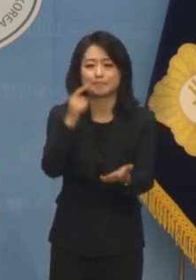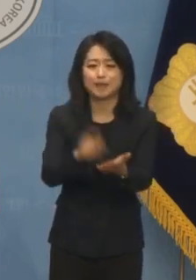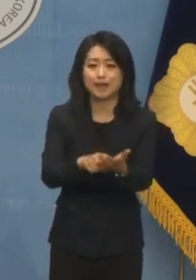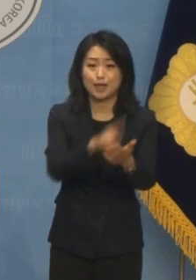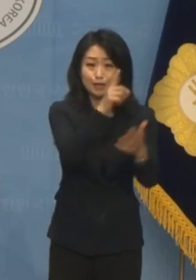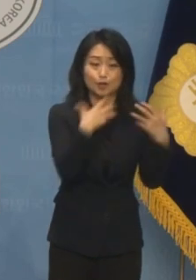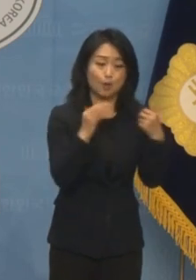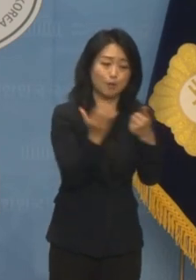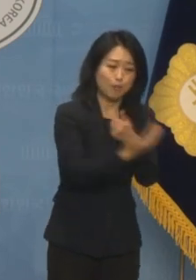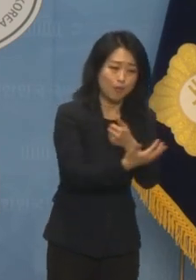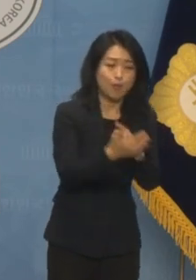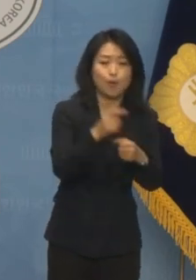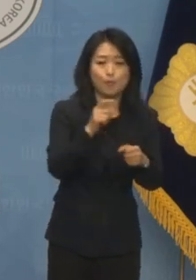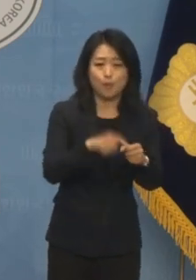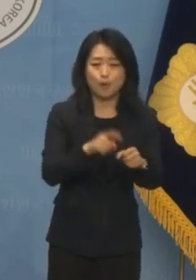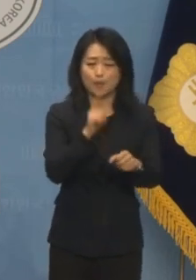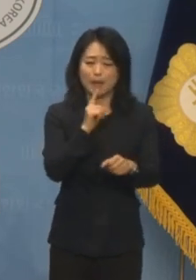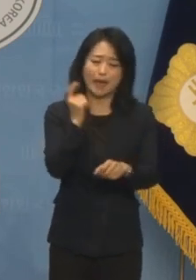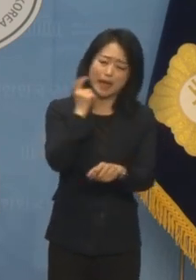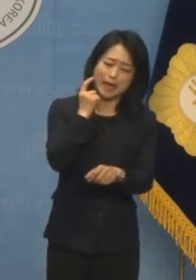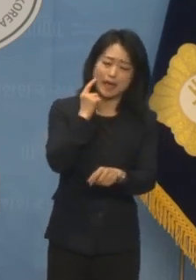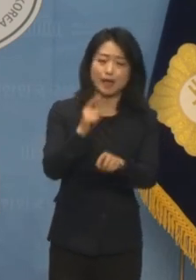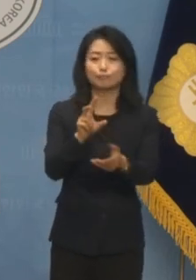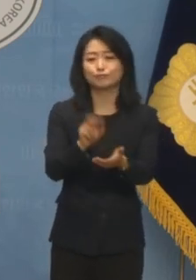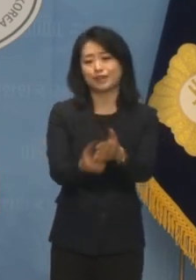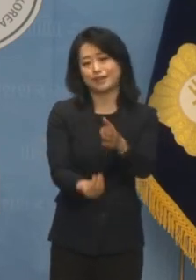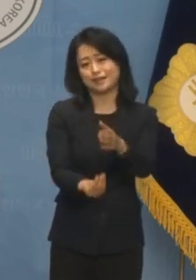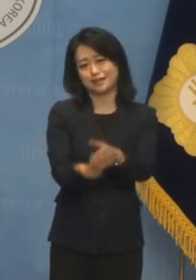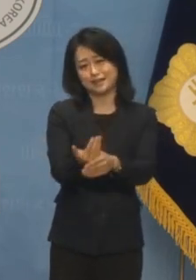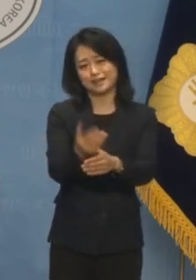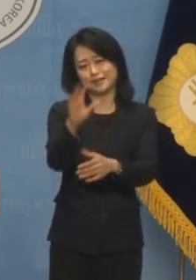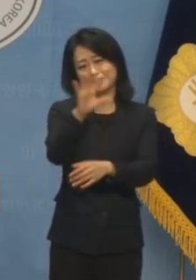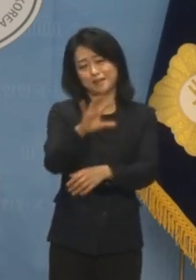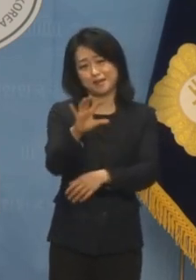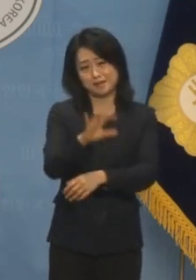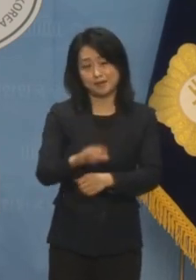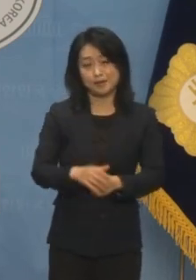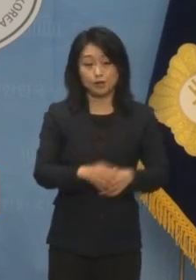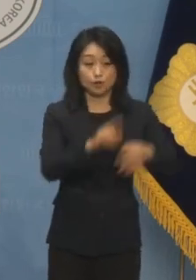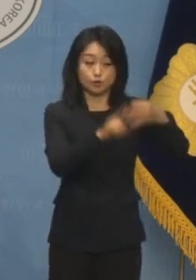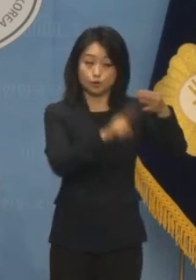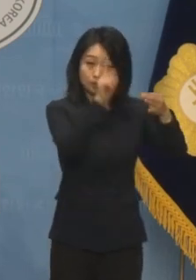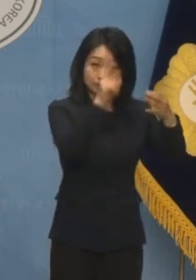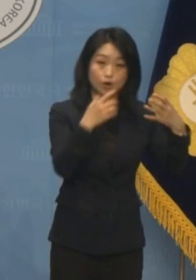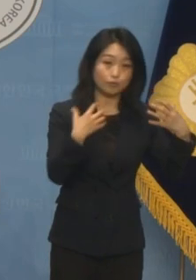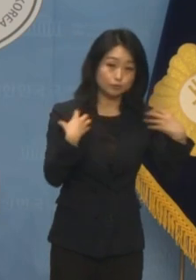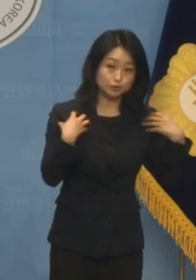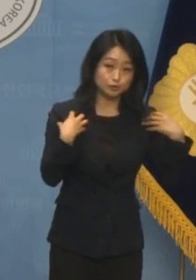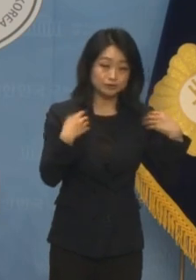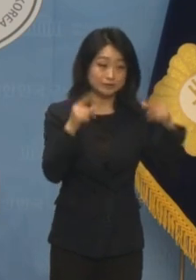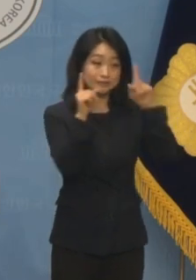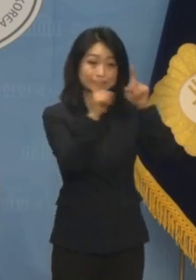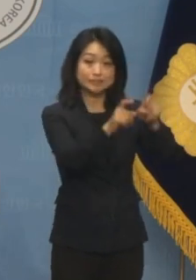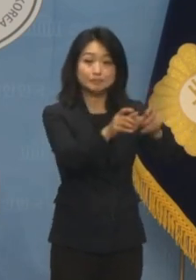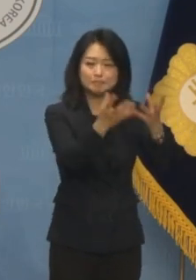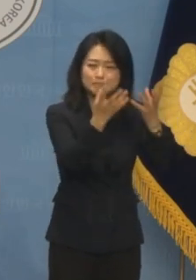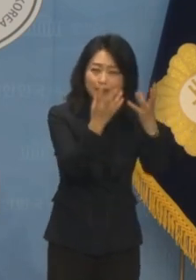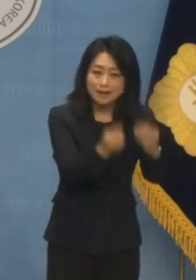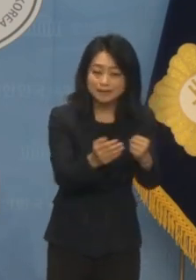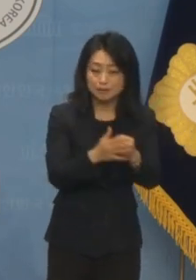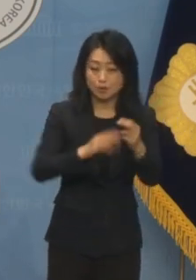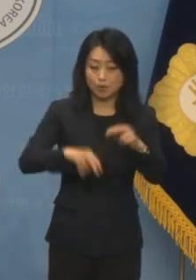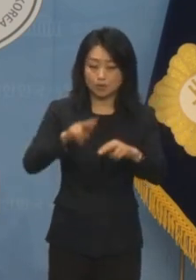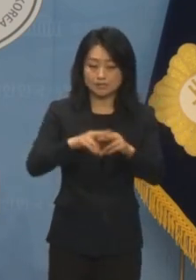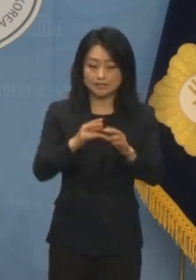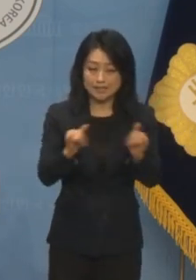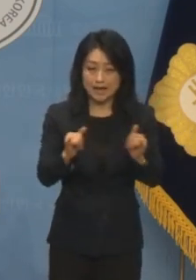감싸느라 전전긍긍하는 건 비단 산자부뿐만이 아닙니다. 윤석열 정부 들어 제기된 각종 의혹에